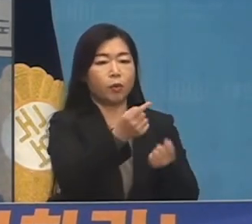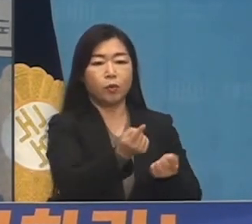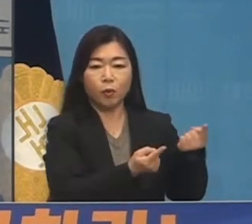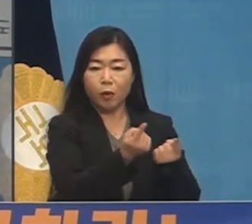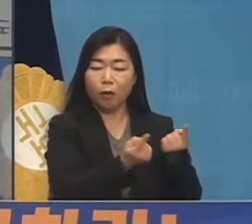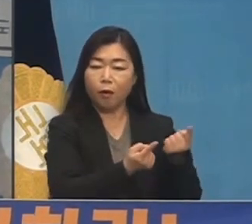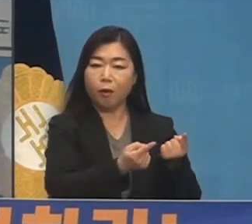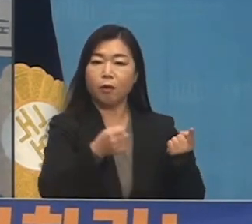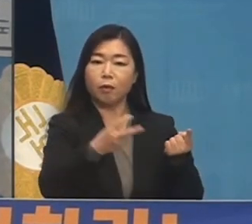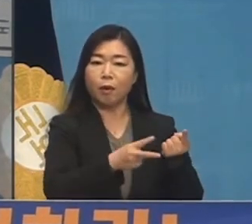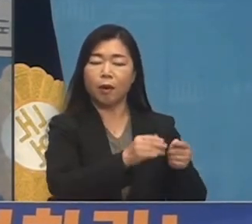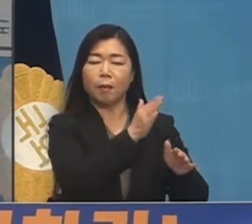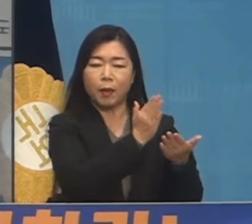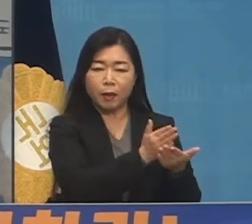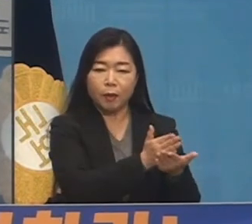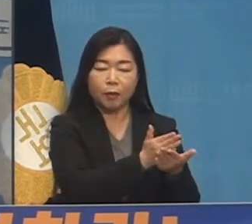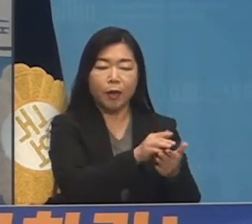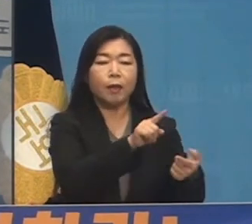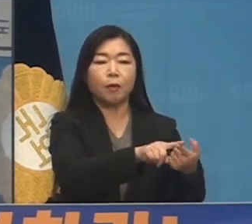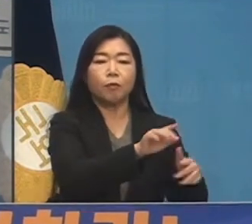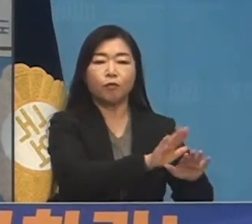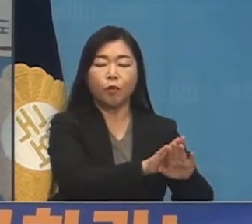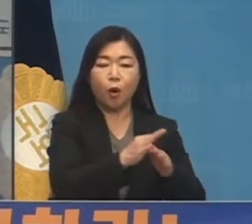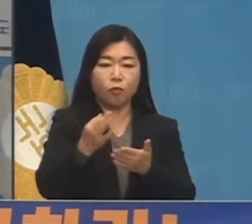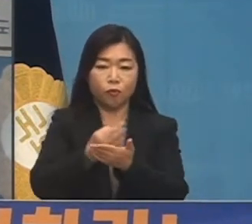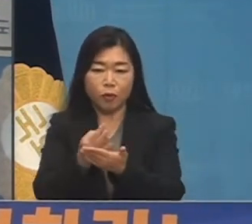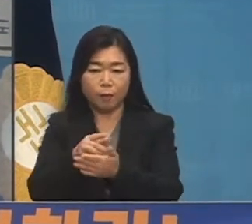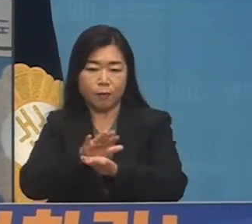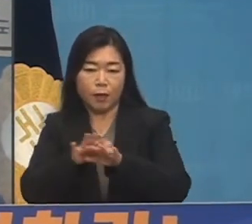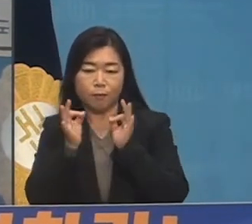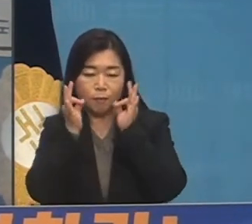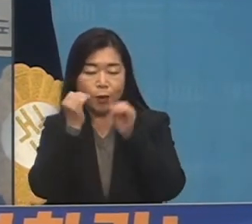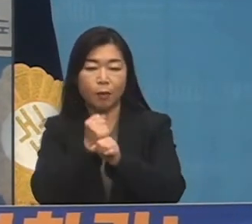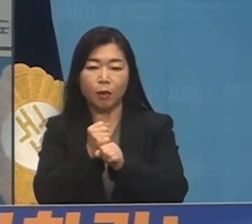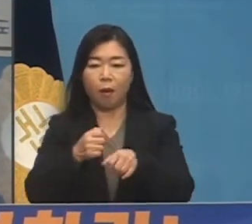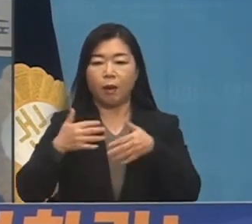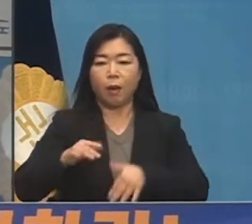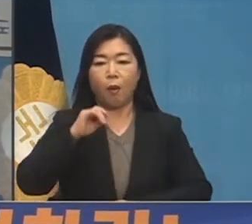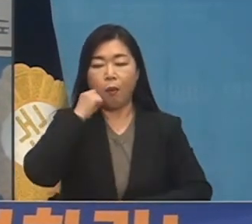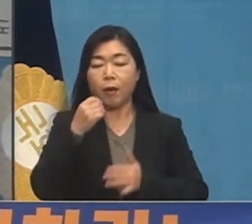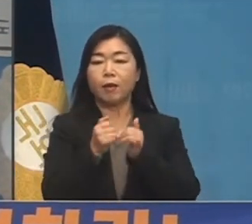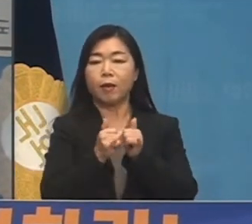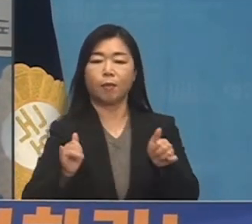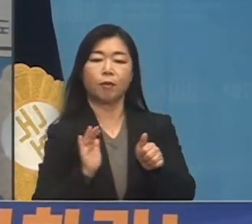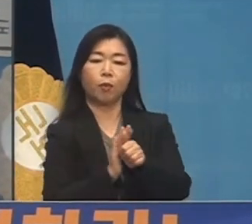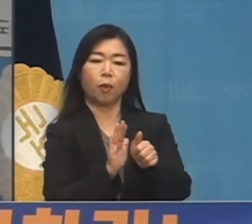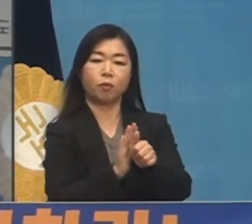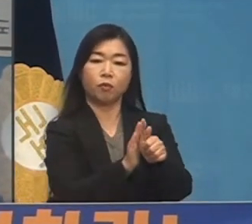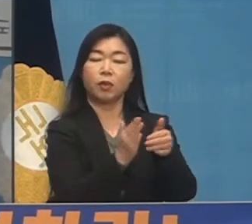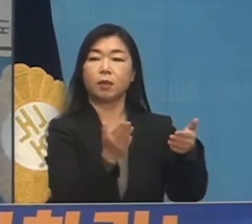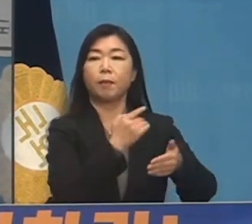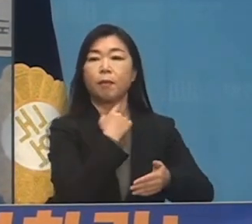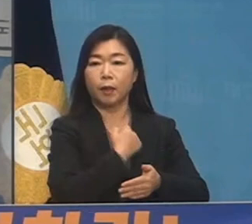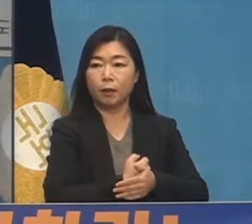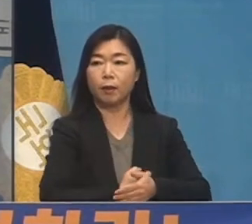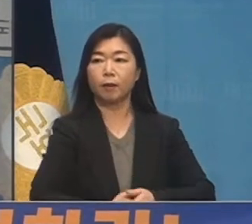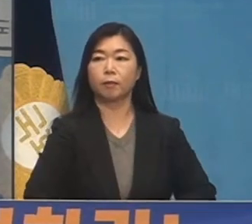고용조정을 자제하고 수익을 제출하는 등 취약계층의 버팀목 노릇을 해냈습니다.